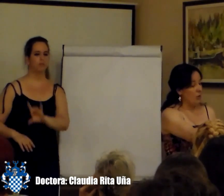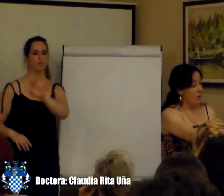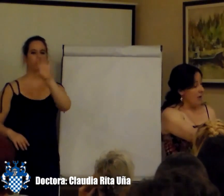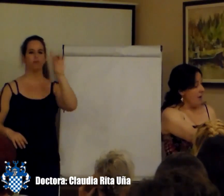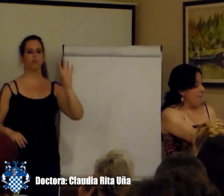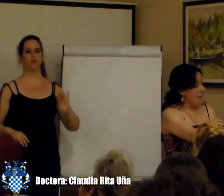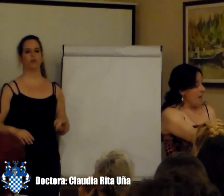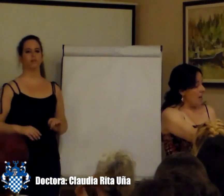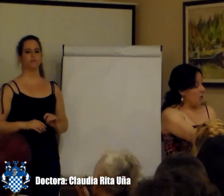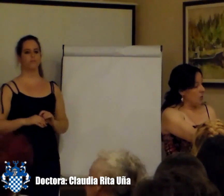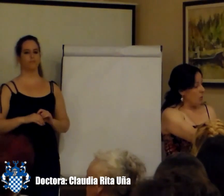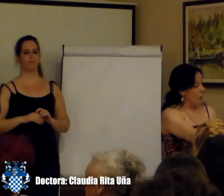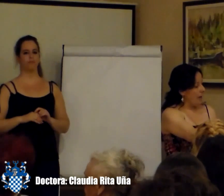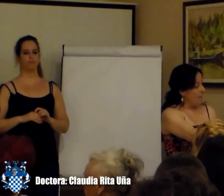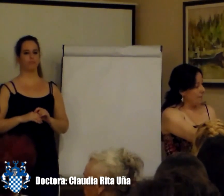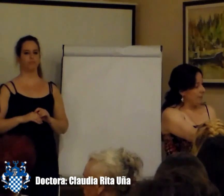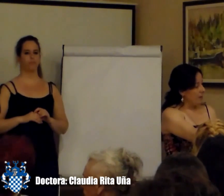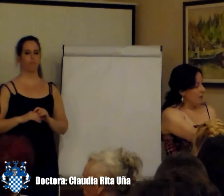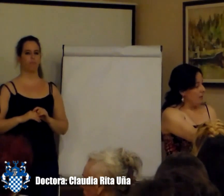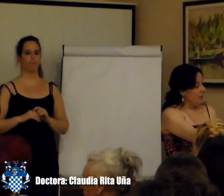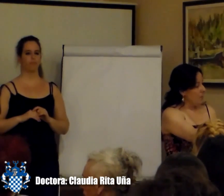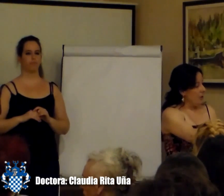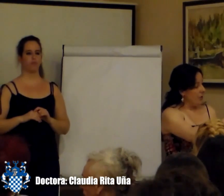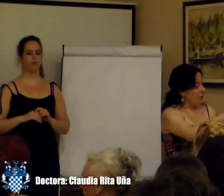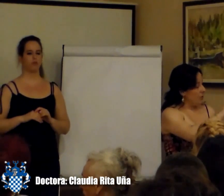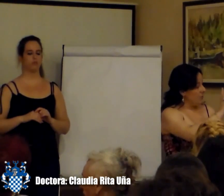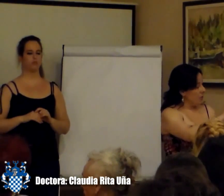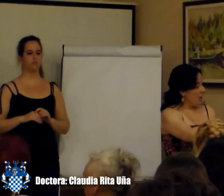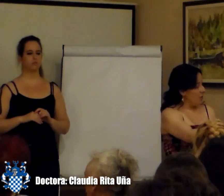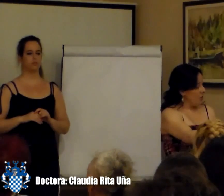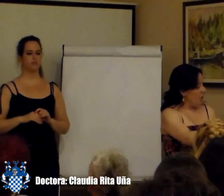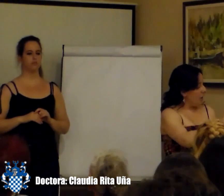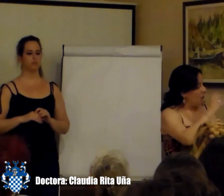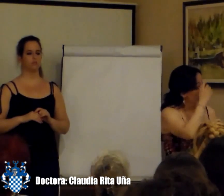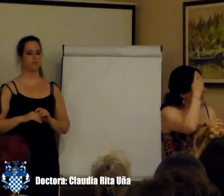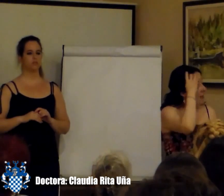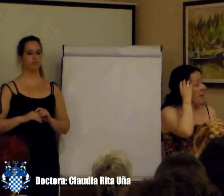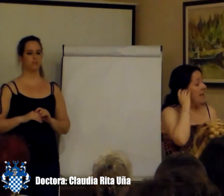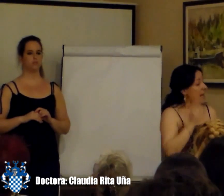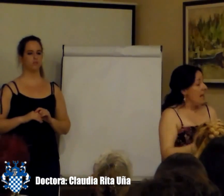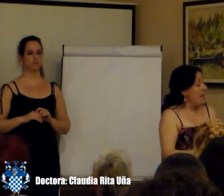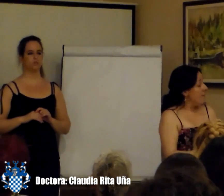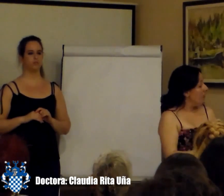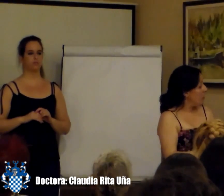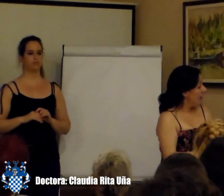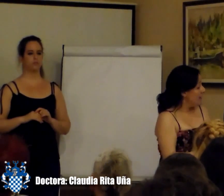fibromialgia cuando viene a la consulta. Bueno, esto ya no se lo voy a contar.